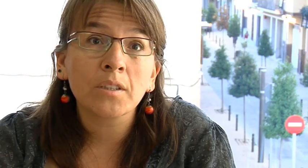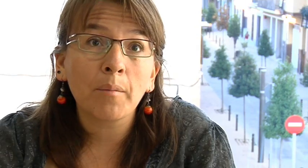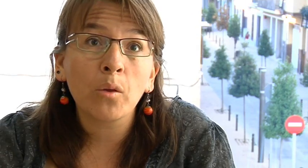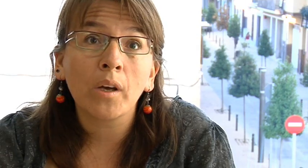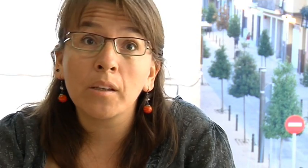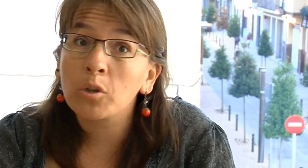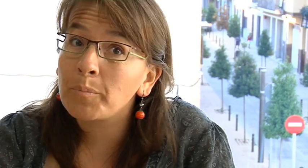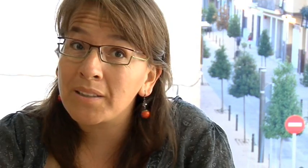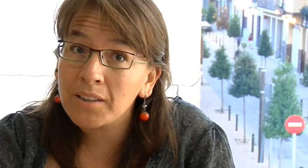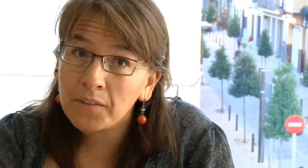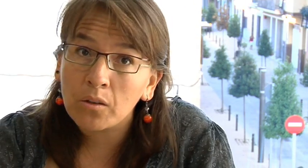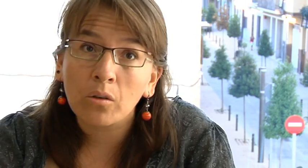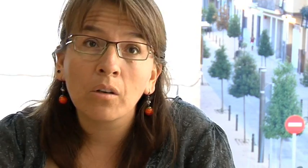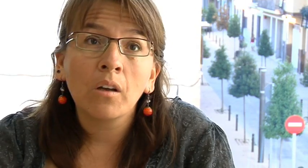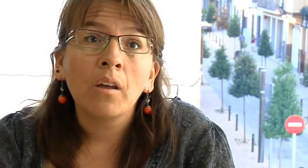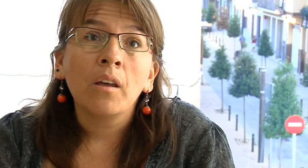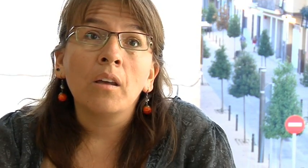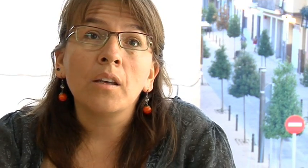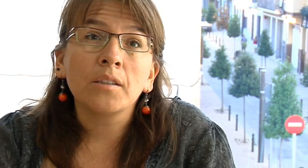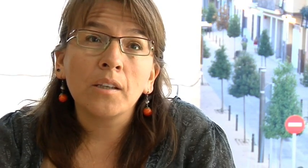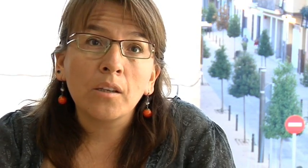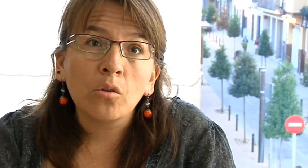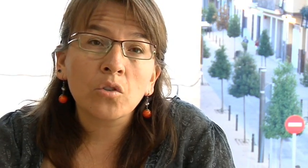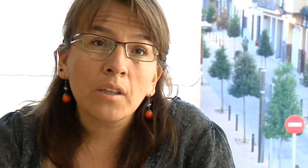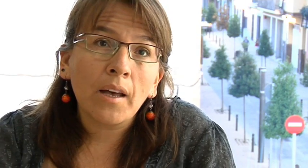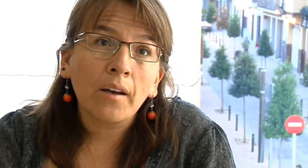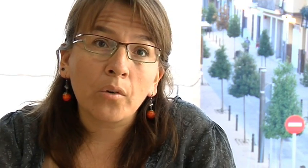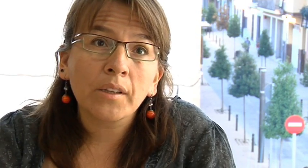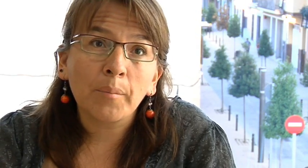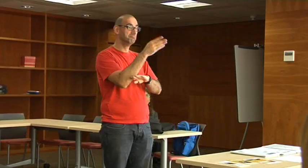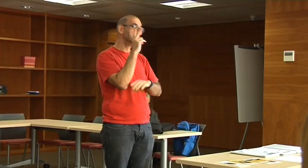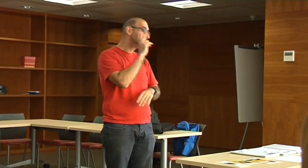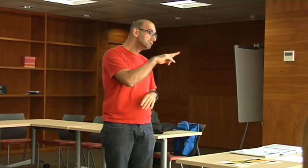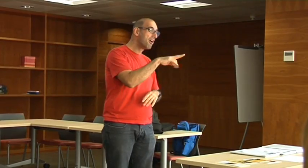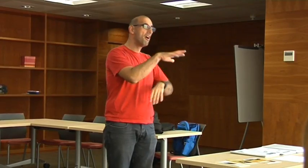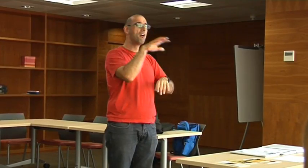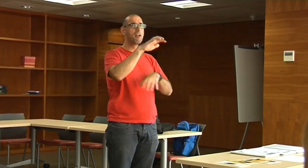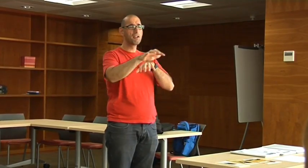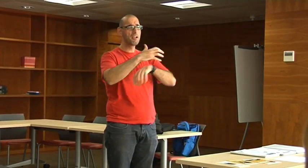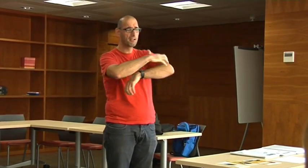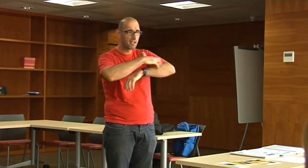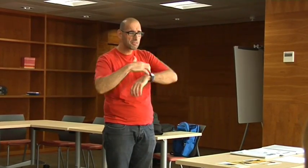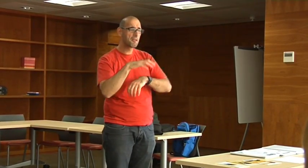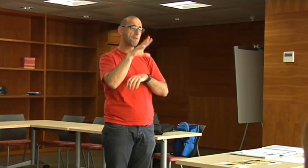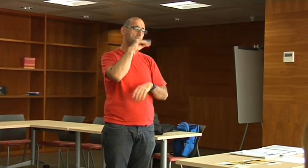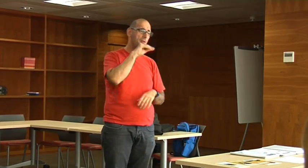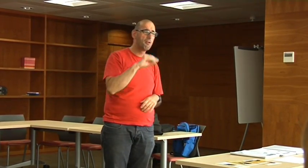sistema educativo específico. Y si no se da correctamente, lógicamente produce